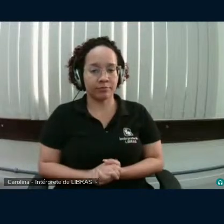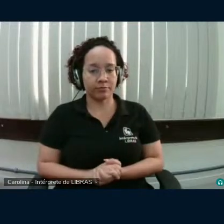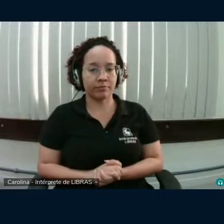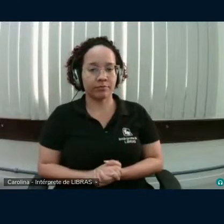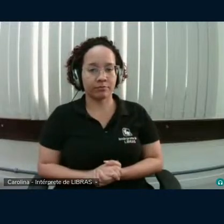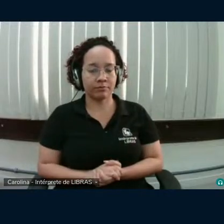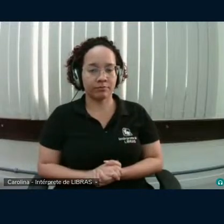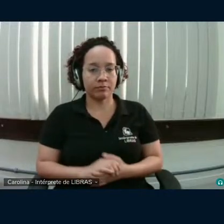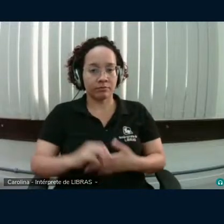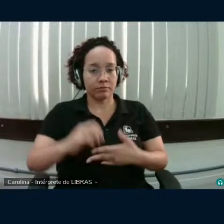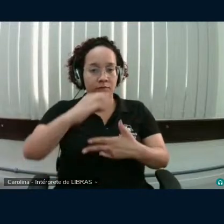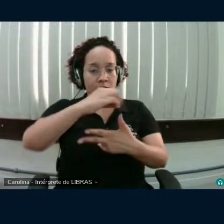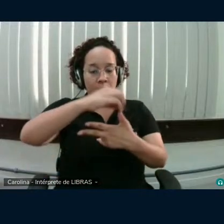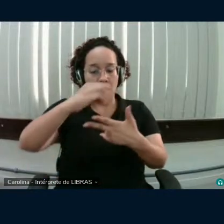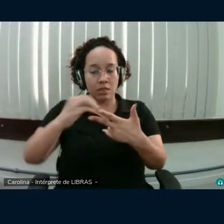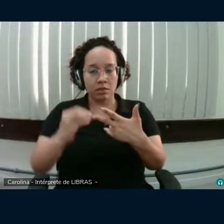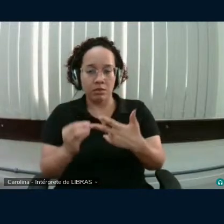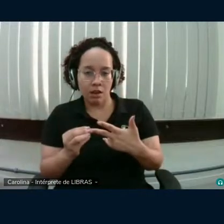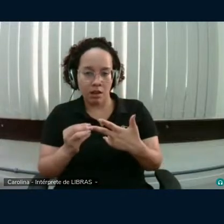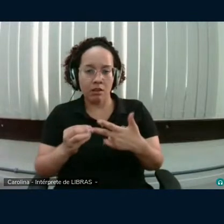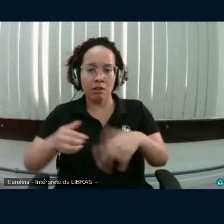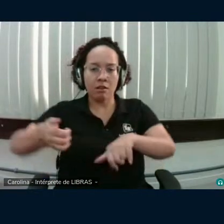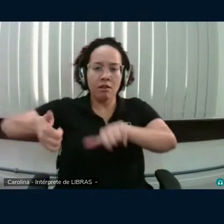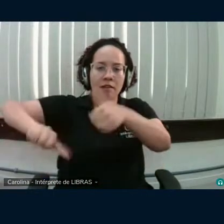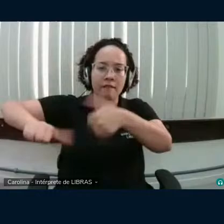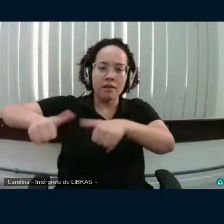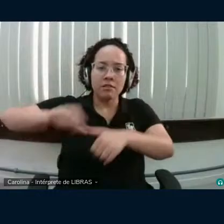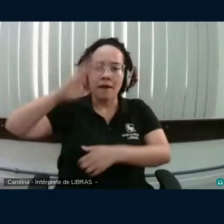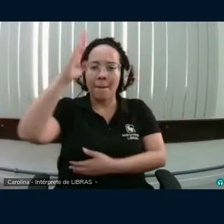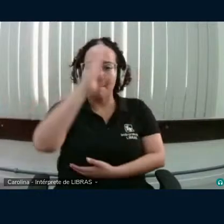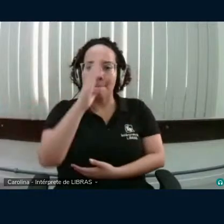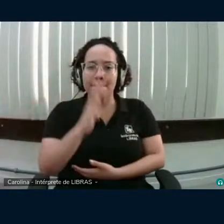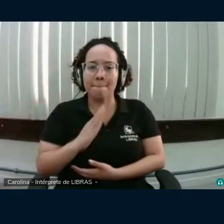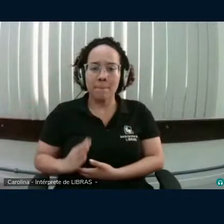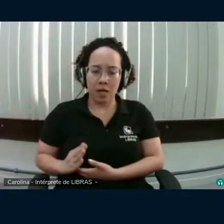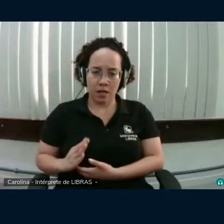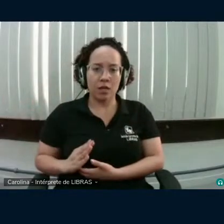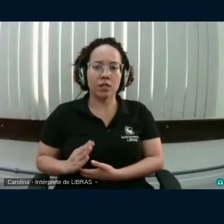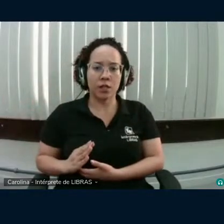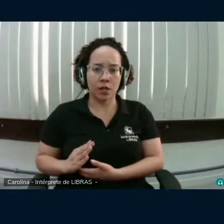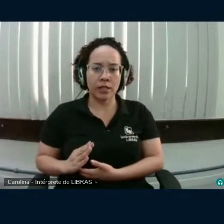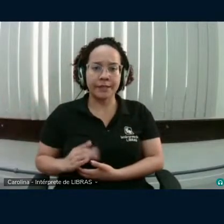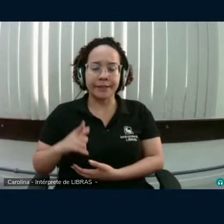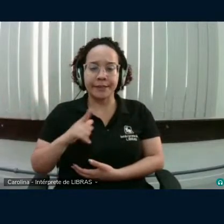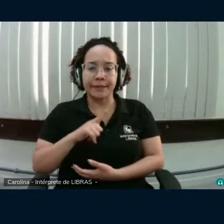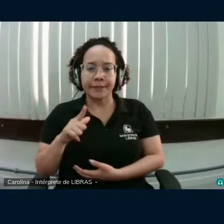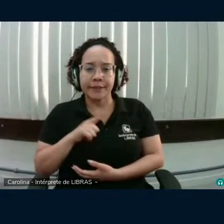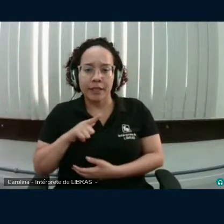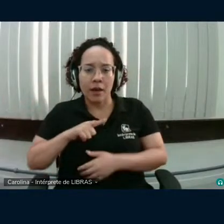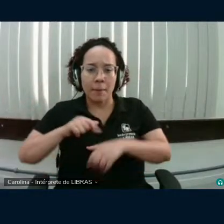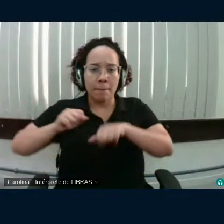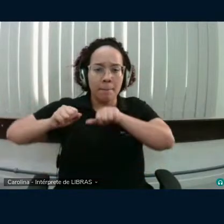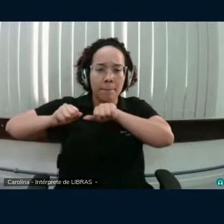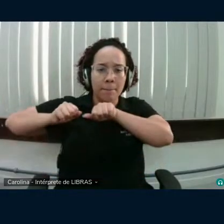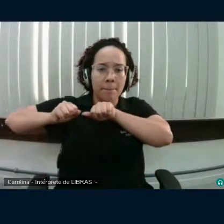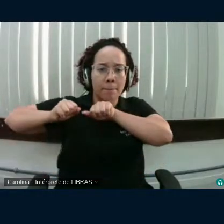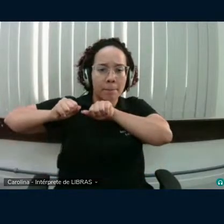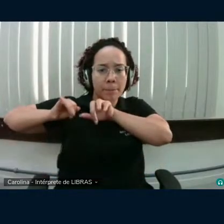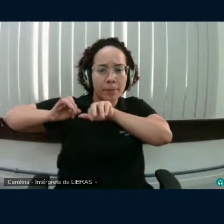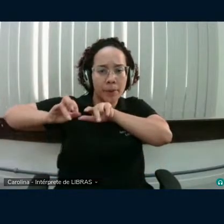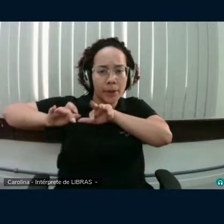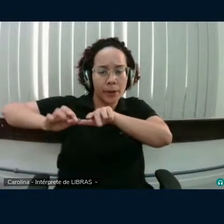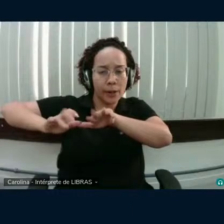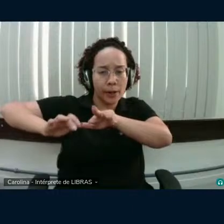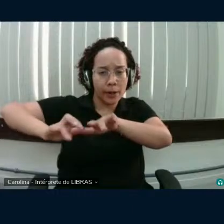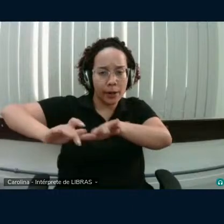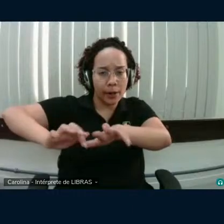Enem, enquanto dispositivo de avaliação nacional, configura e perpetua práticas disciplinares e os mecanismos de poder presentes